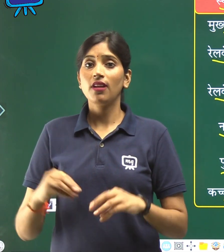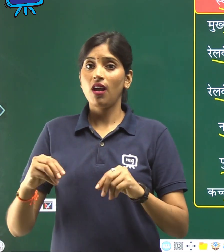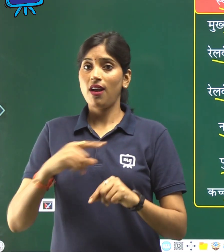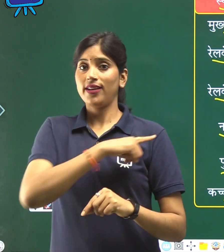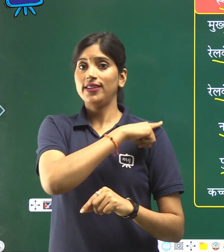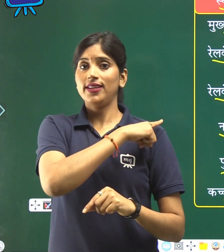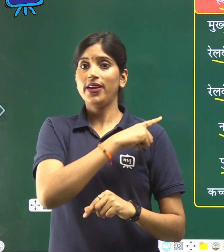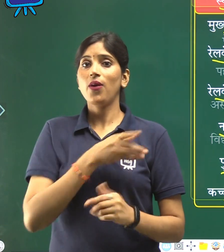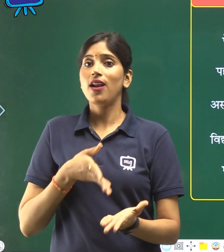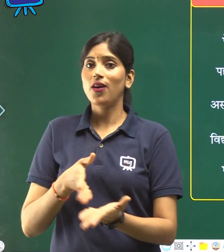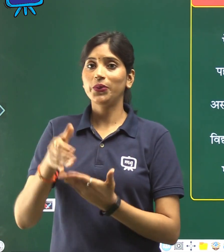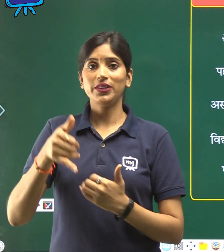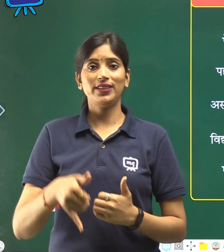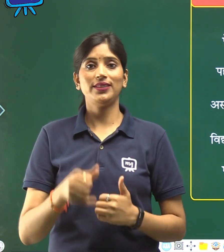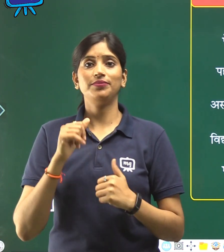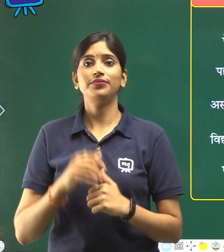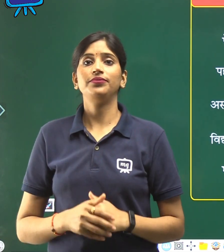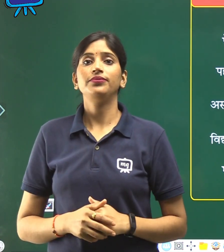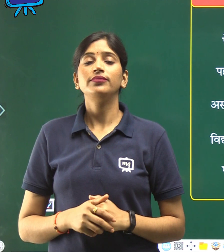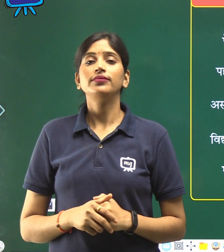यह वाला होता है,